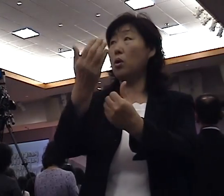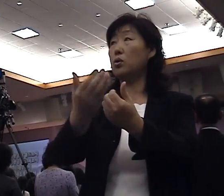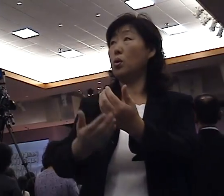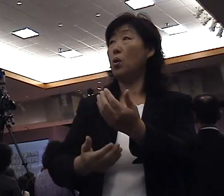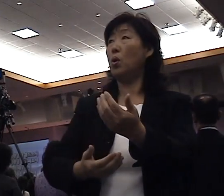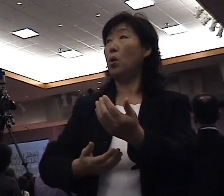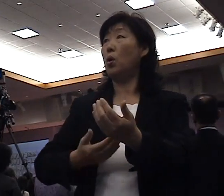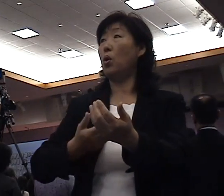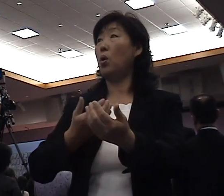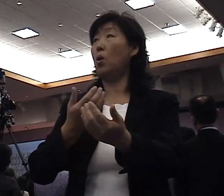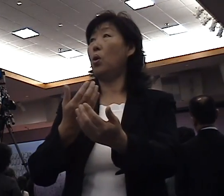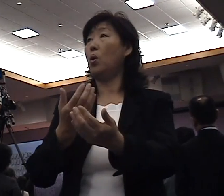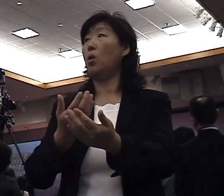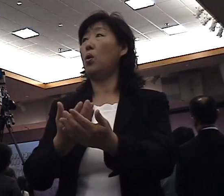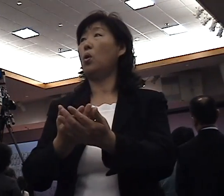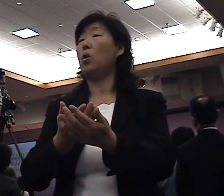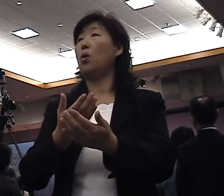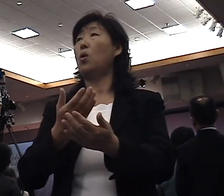살려주소서.